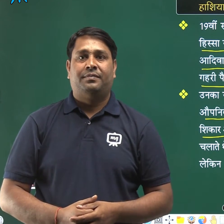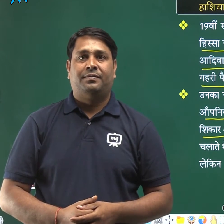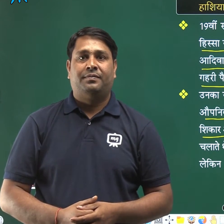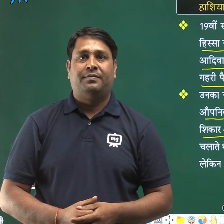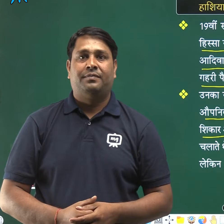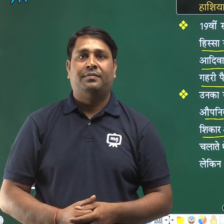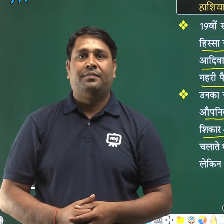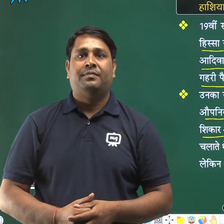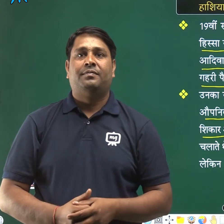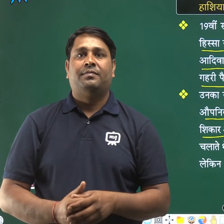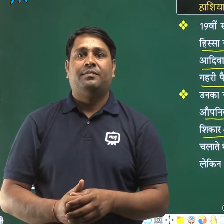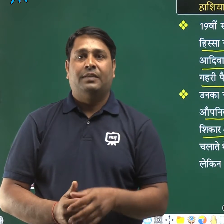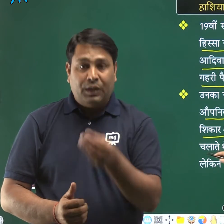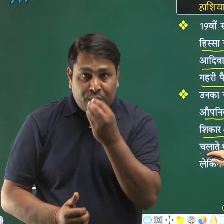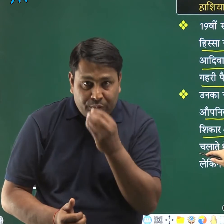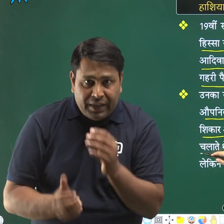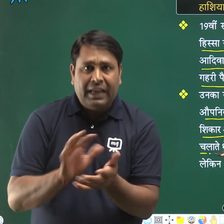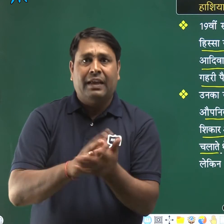आजीविका चलाते थे।